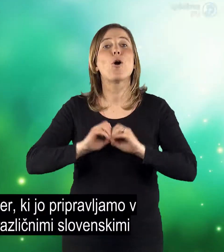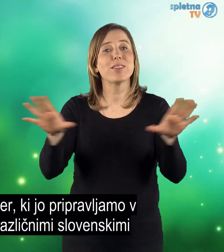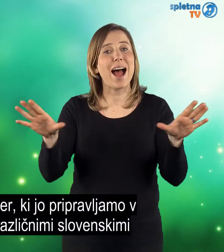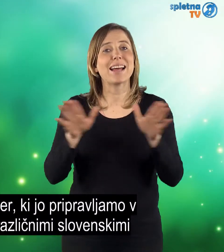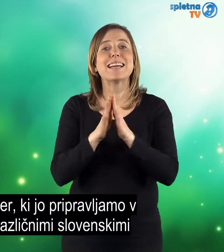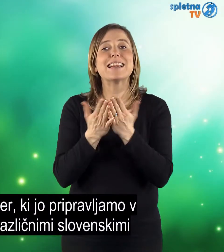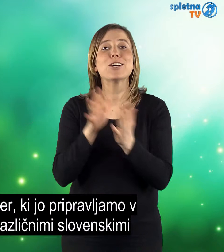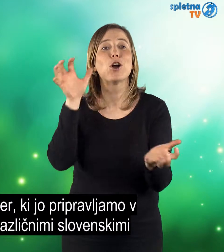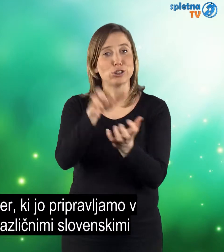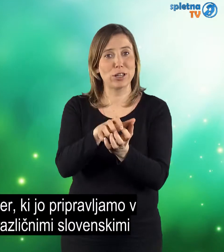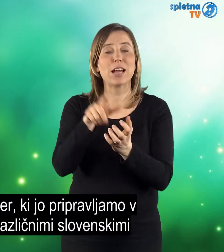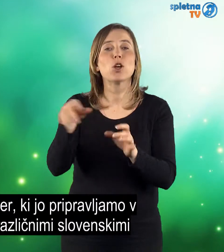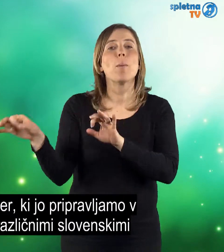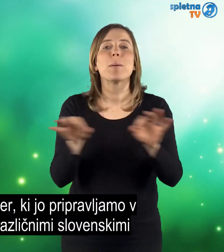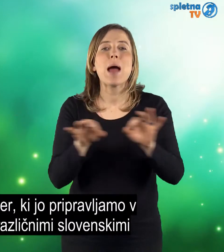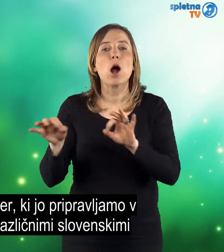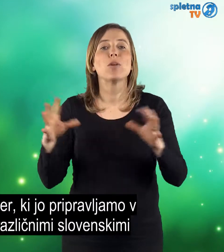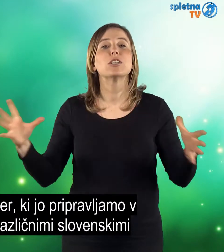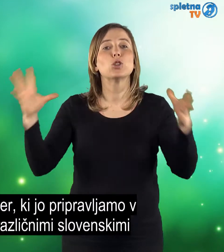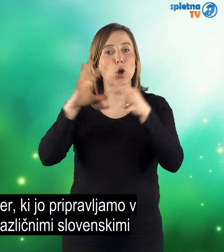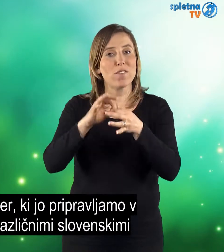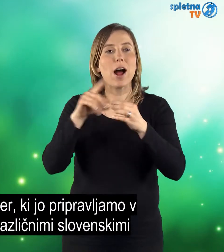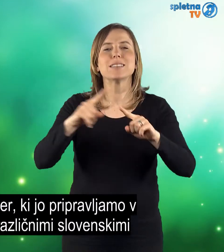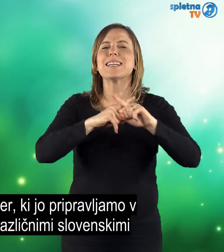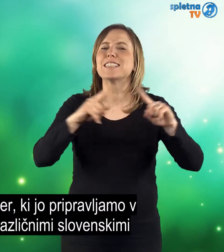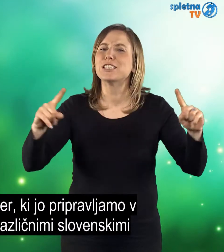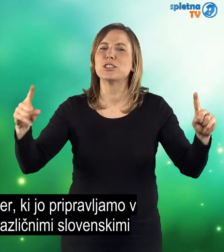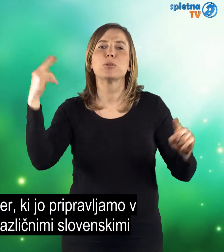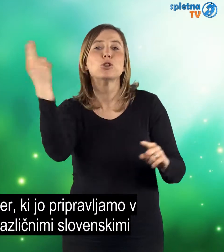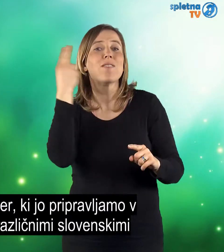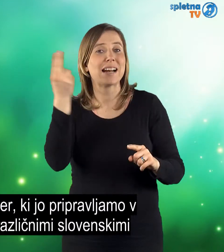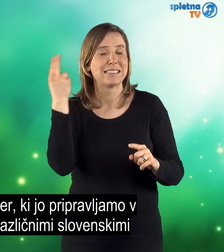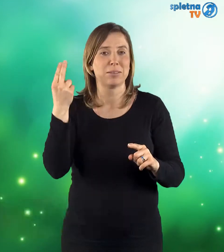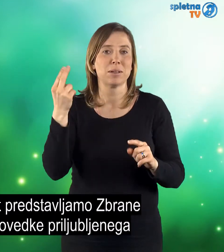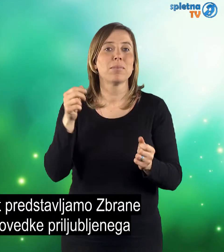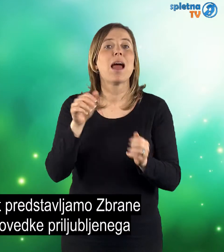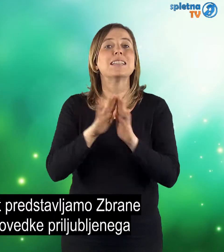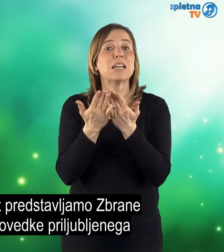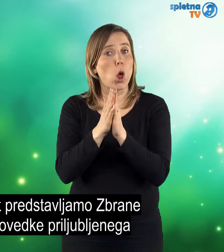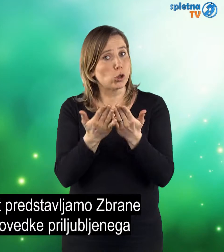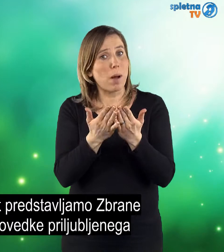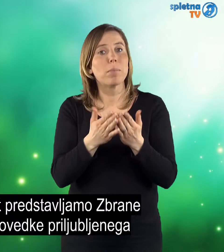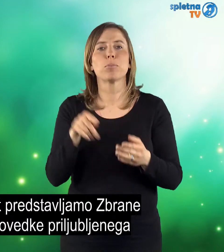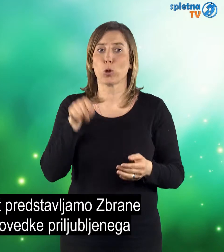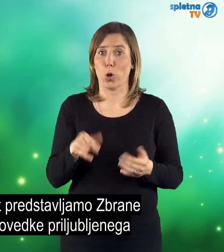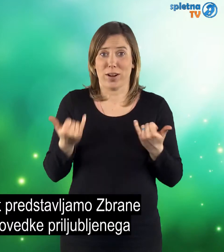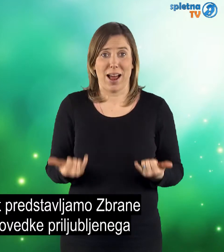V oddaji Knjigožer, ki jo pripravljamo v sodelovanju z različnimi slovenskimi založbami, tokrat